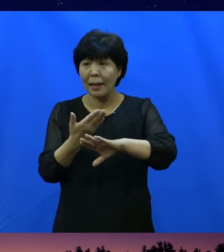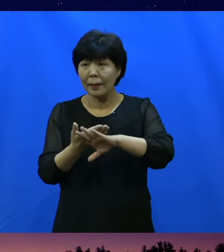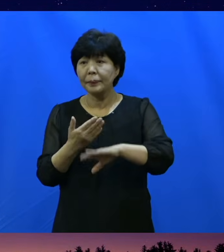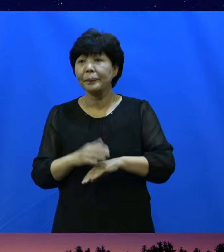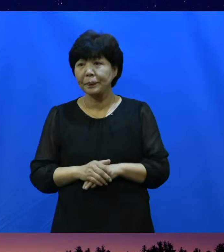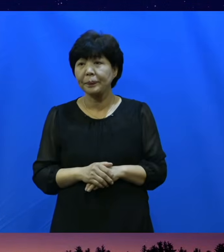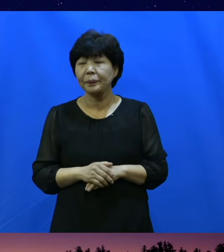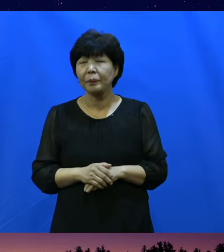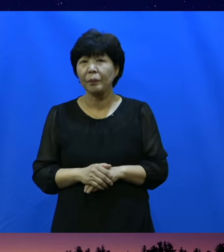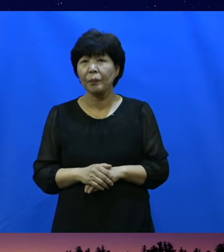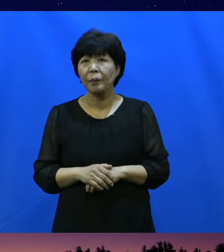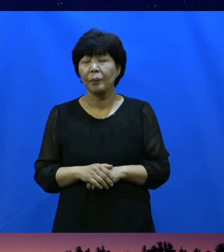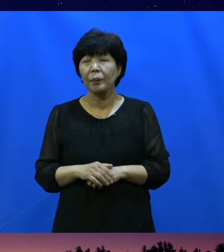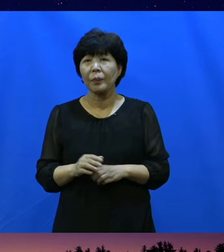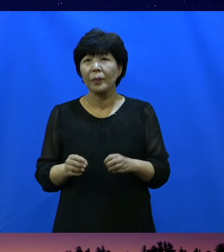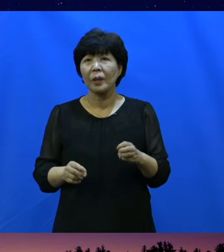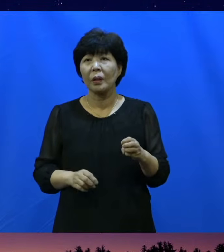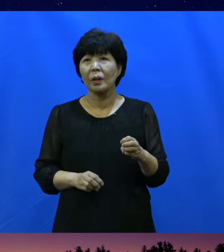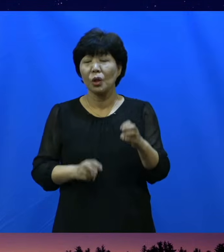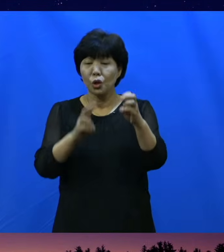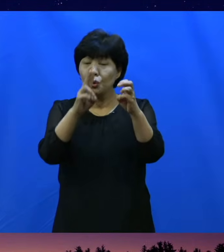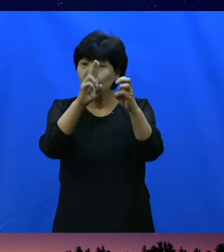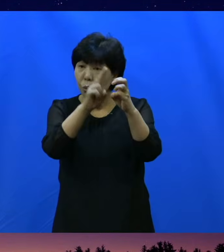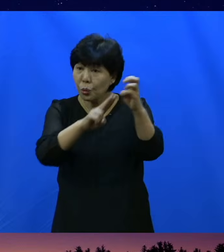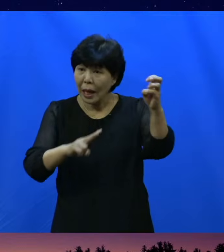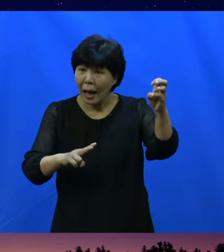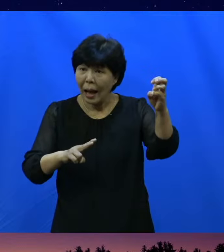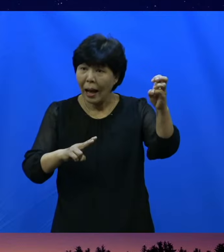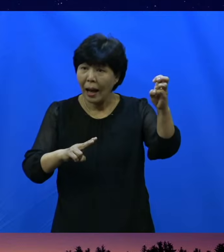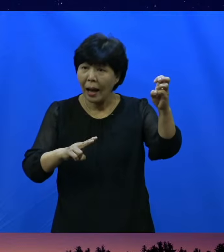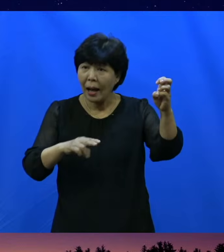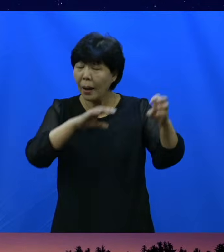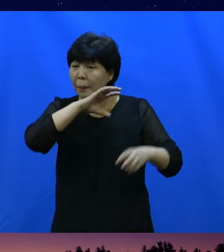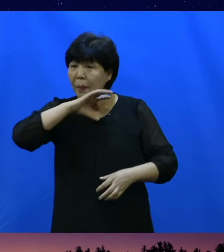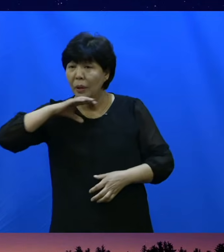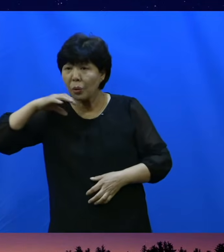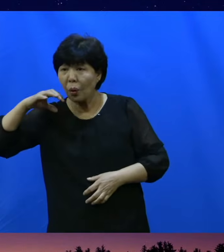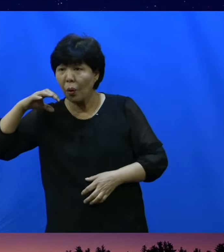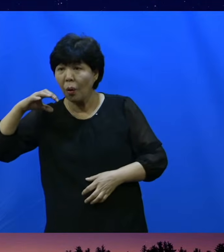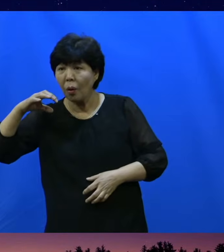사람이죠. 가룟유다와 베드로예요. 그죠? 전혀 다른 모습이에요.